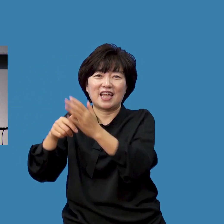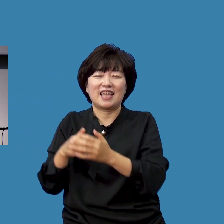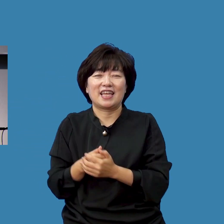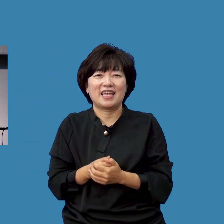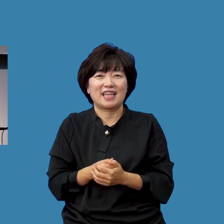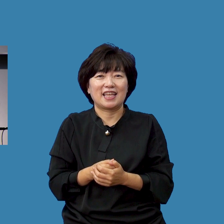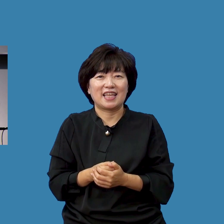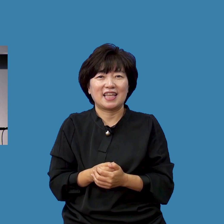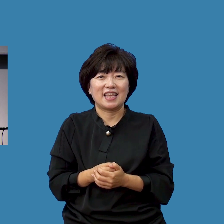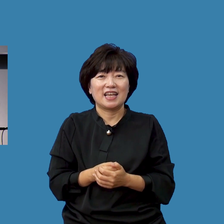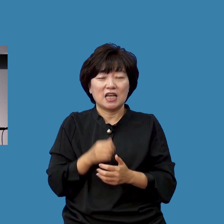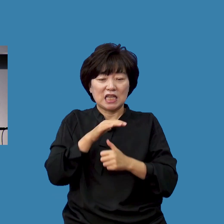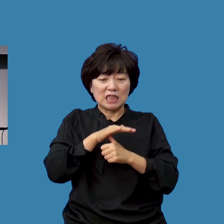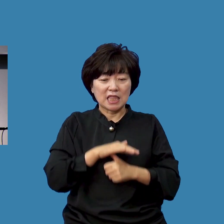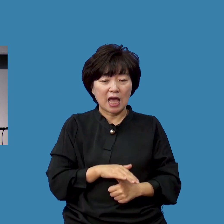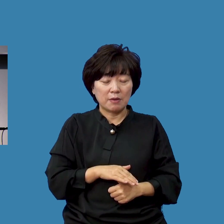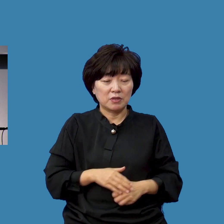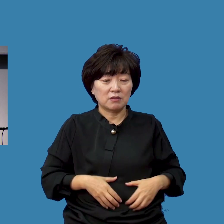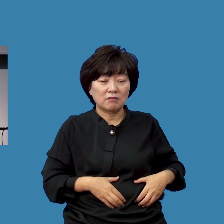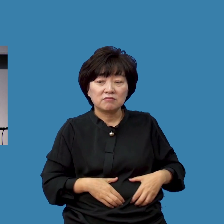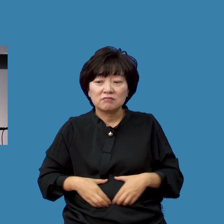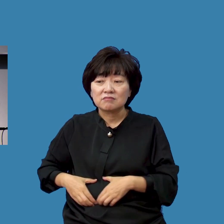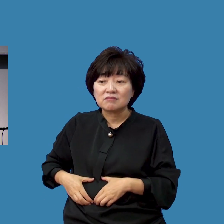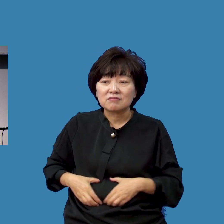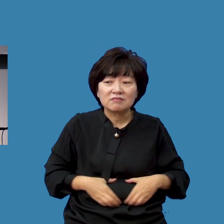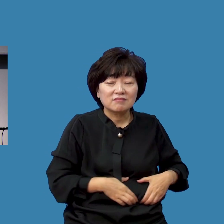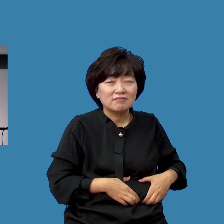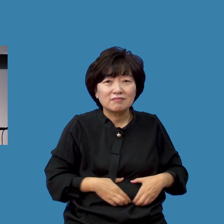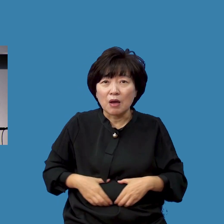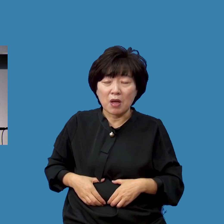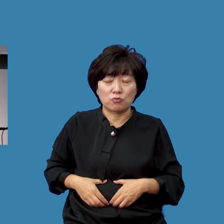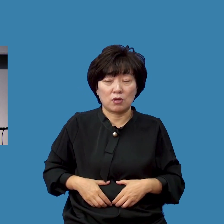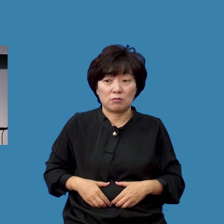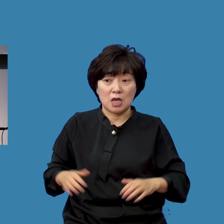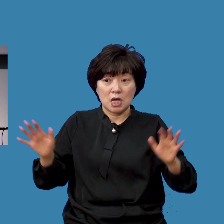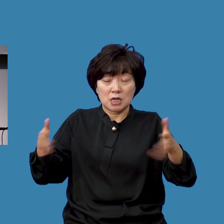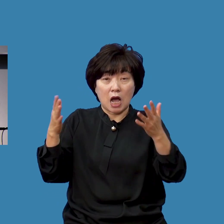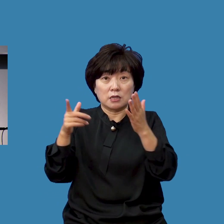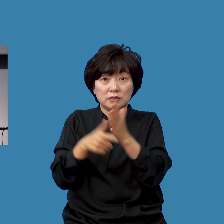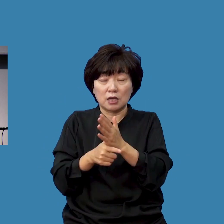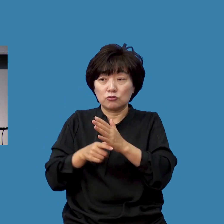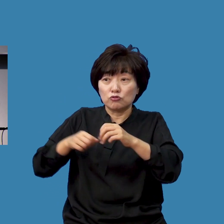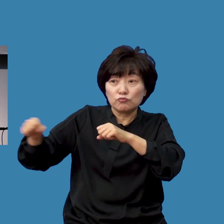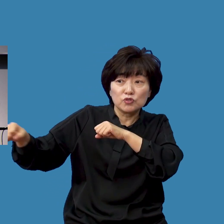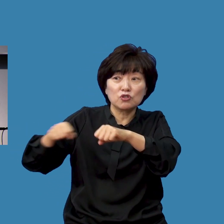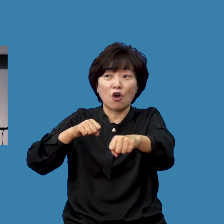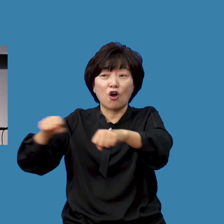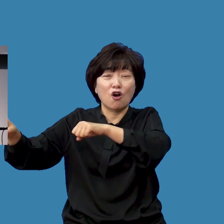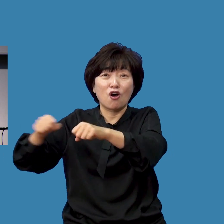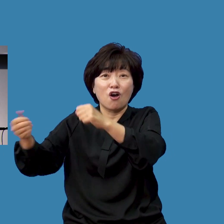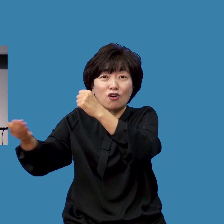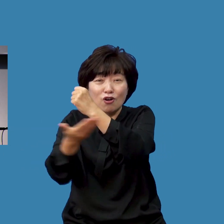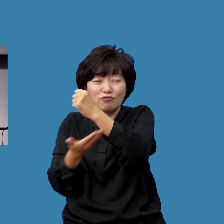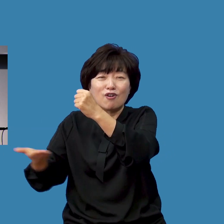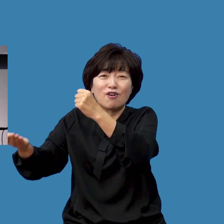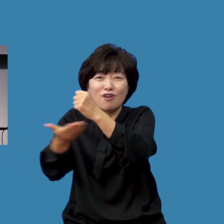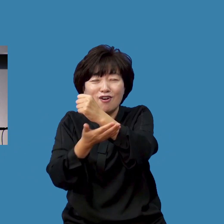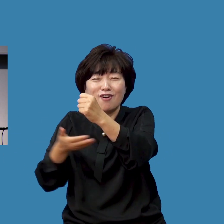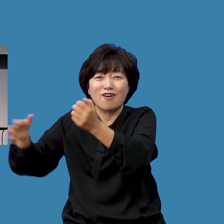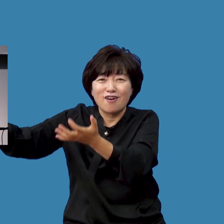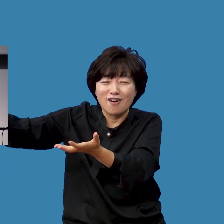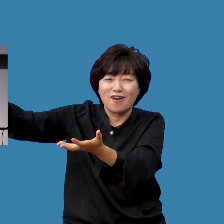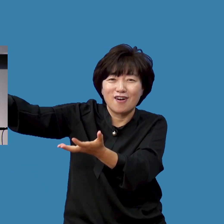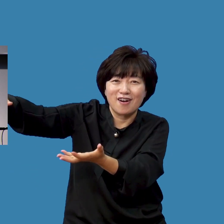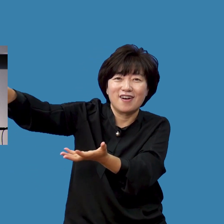거두게 하시는 때입니다. 자, 이때 역시 인내한다고 머뭇거리고 있으면 안 돼요. 이 가을의 시즌은요 그냥